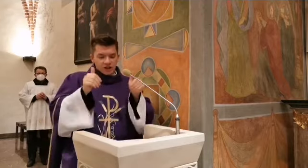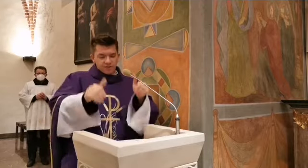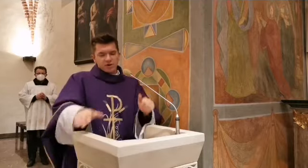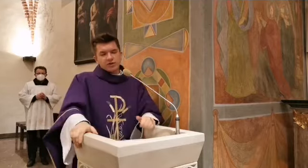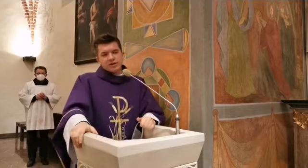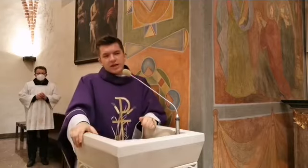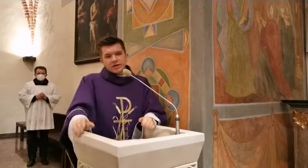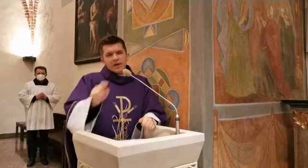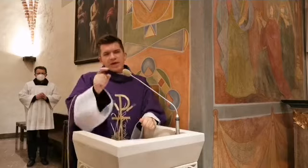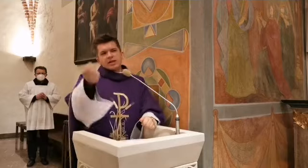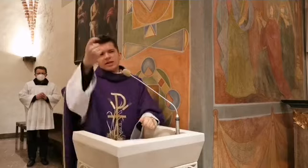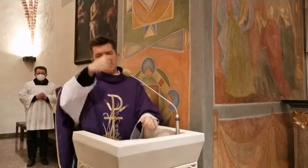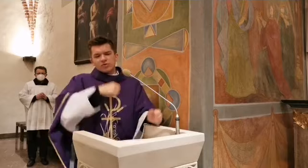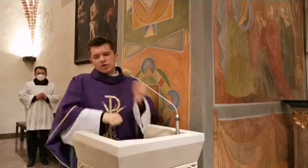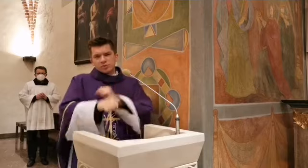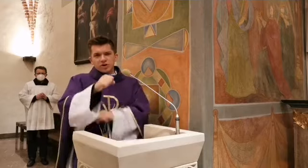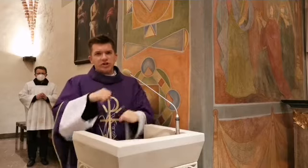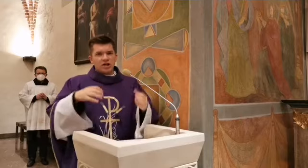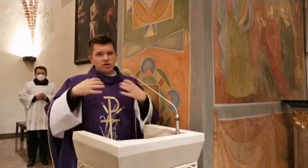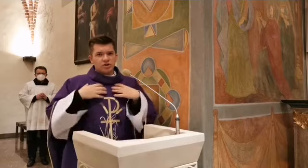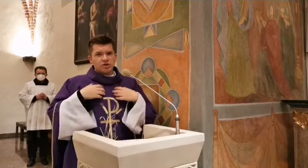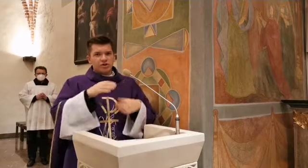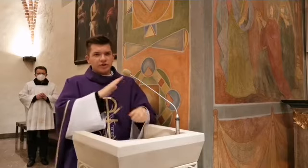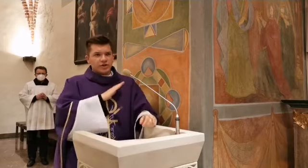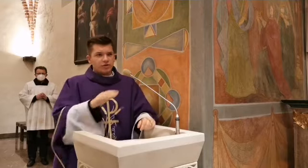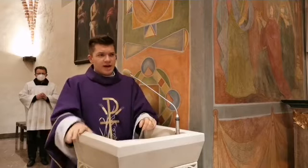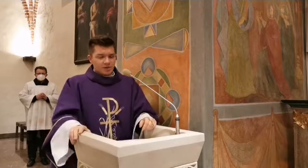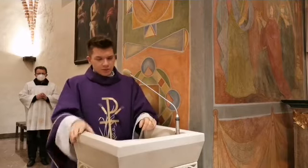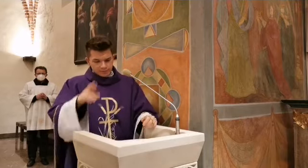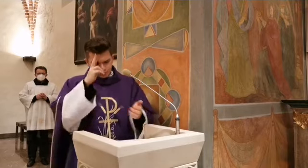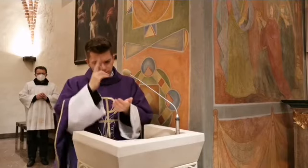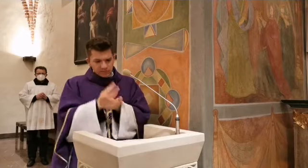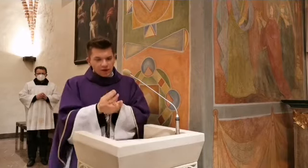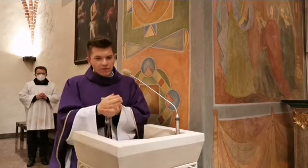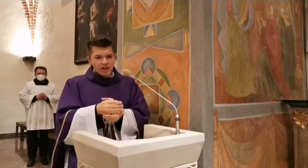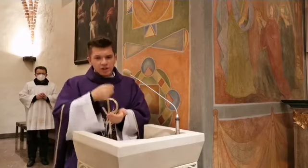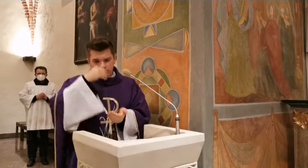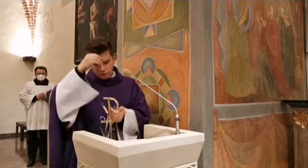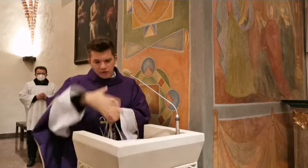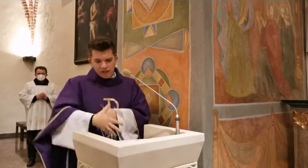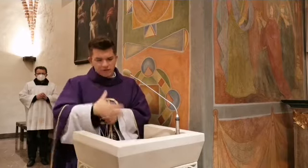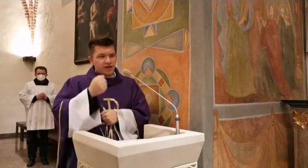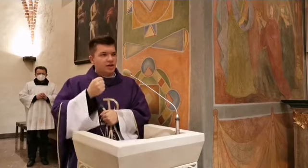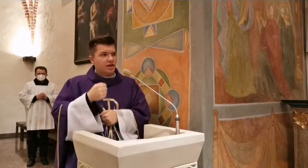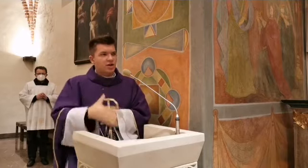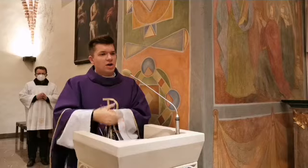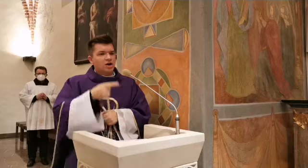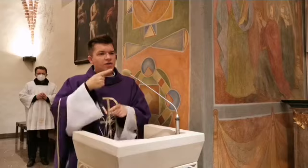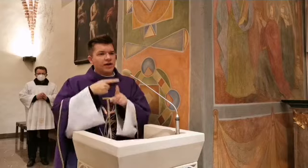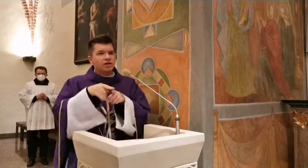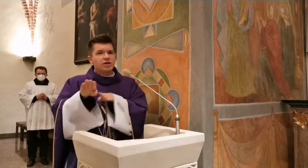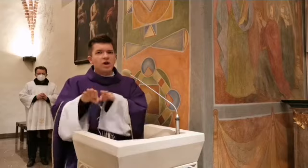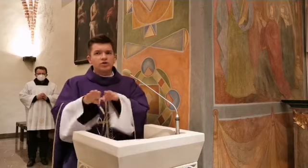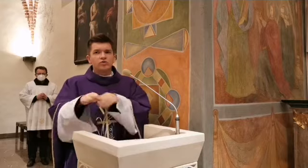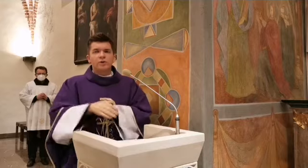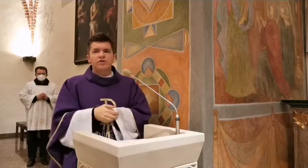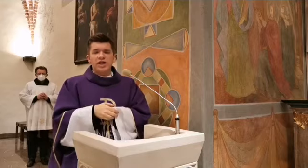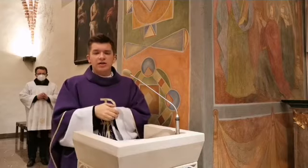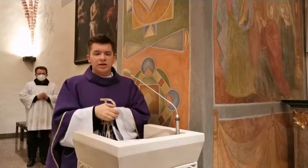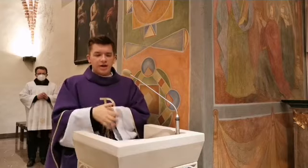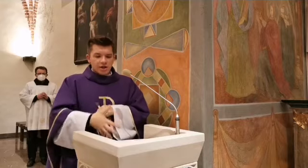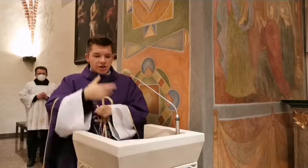Ojca Wszechmogącego. Stamtąd przyjdzie sądzić żywych i umarłych. Wierzę w Ducha Świętego, święty